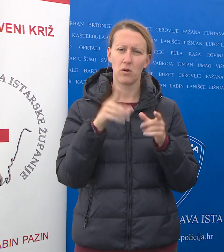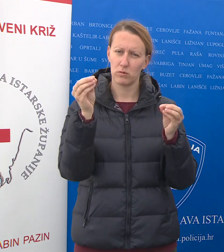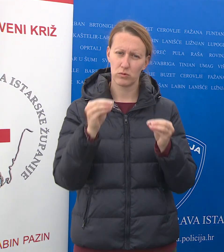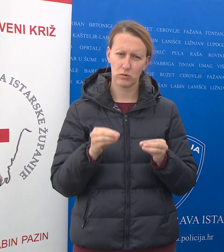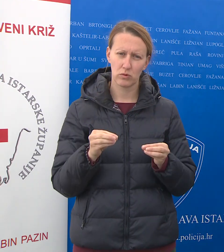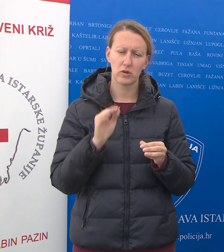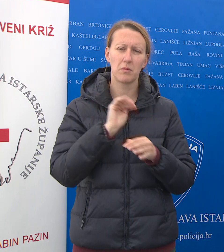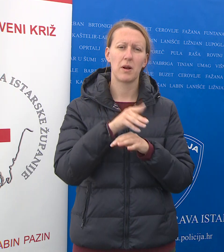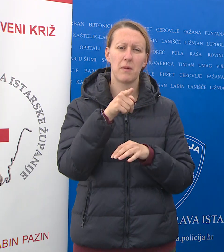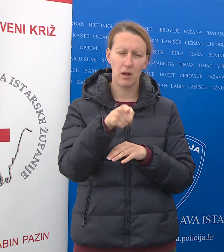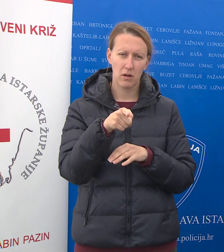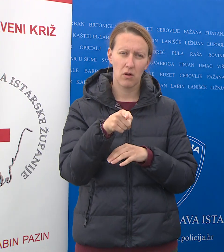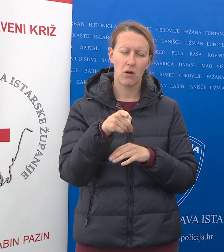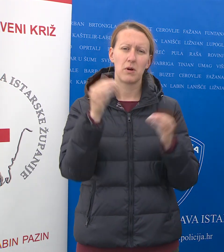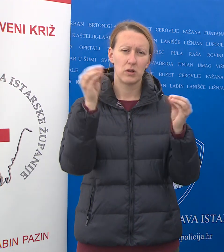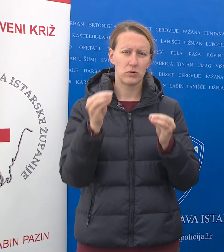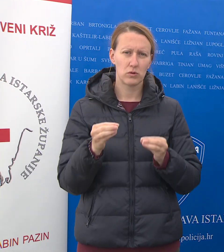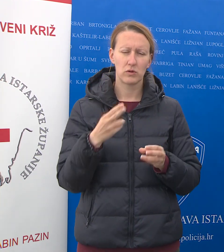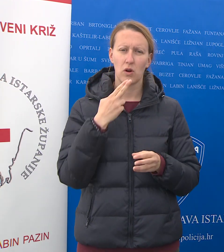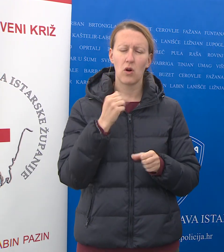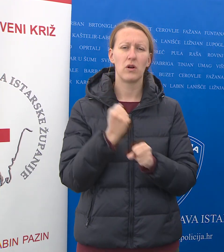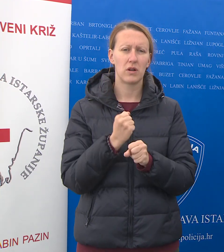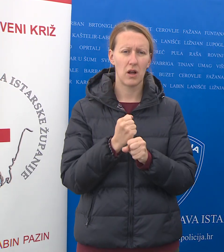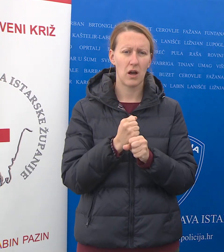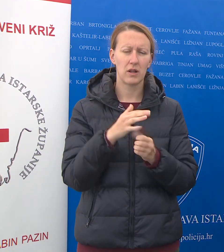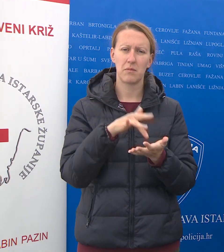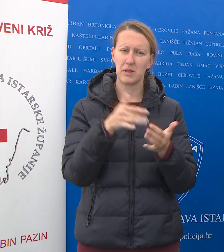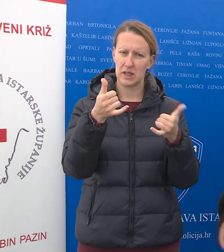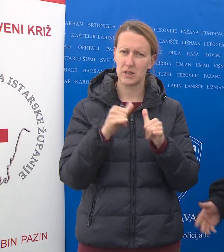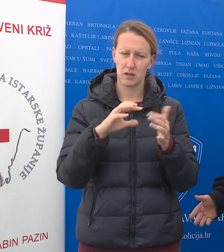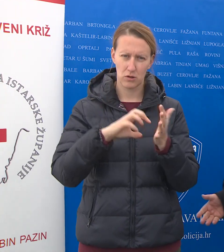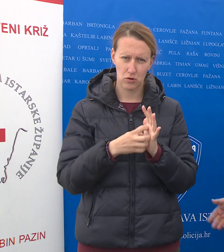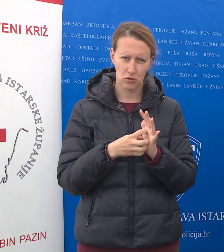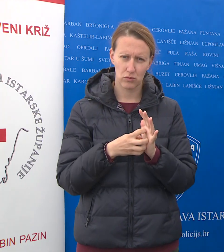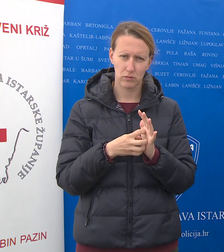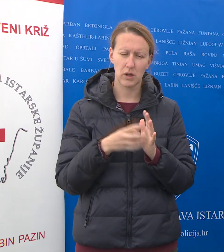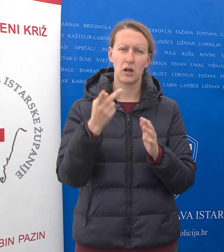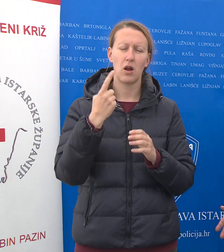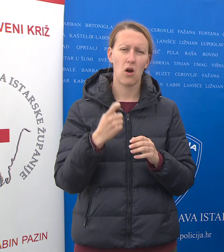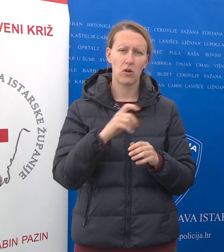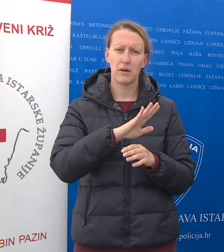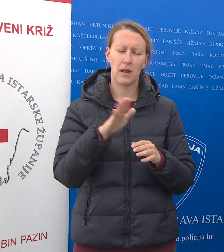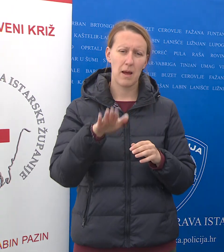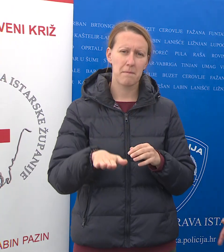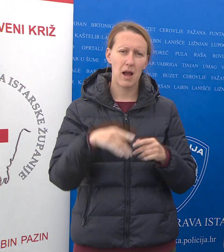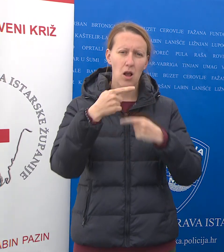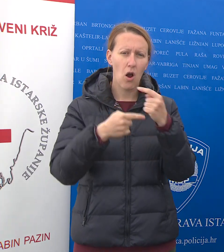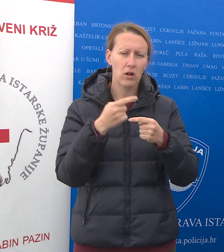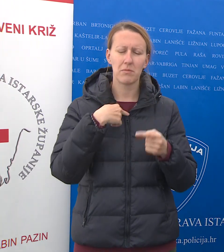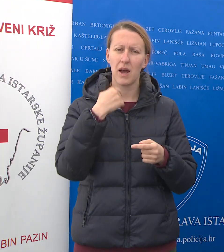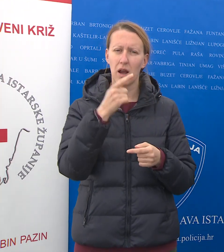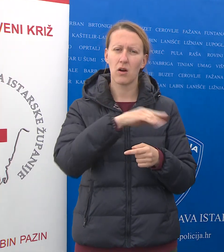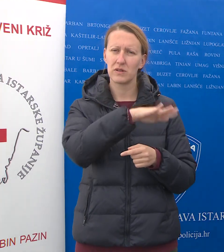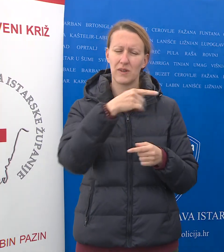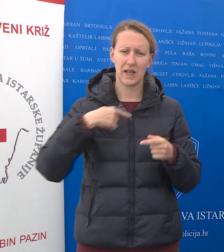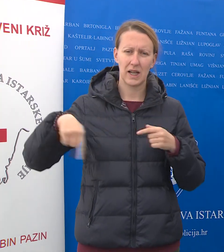sustav, prema tome sustav koji funkcionira na području Istarske županije od najmanjeg kotačića, bi ja rekao, i